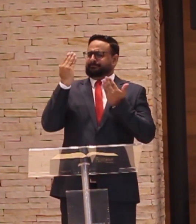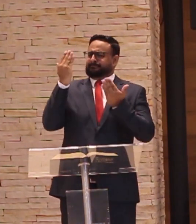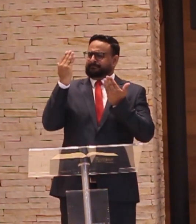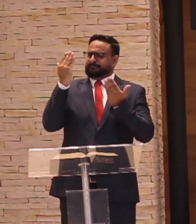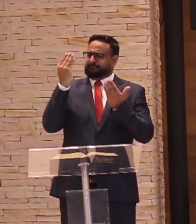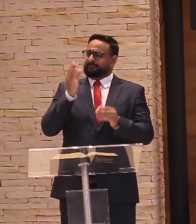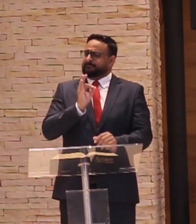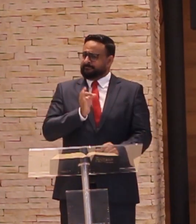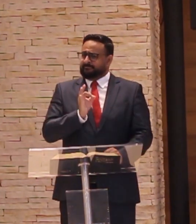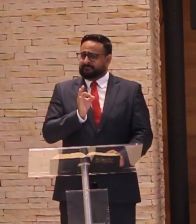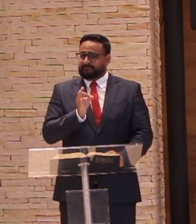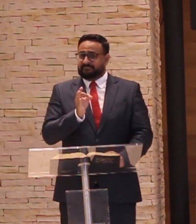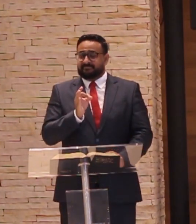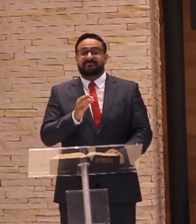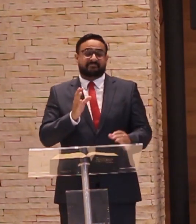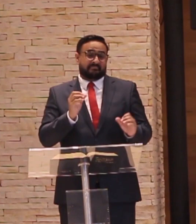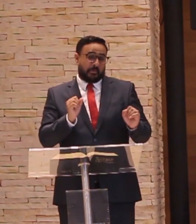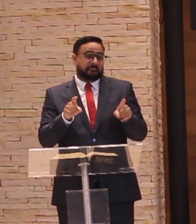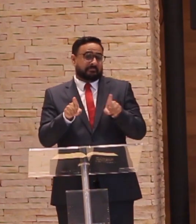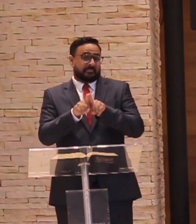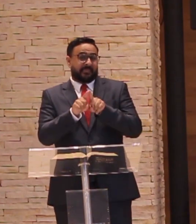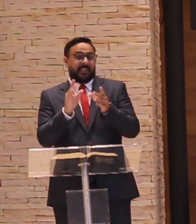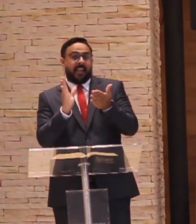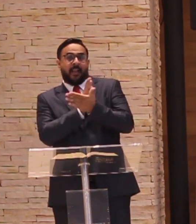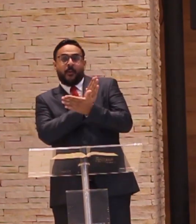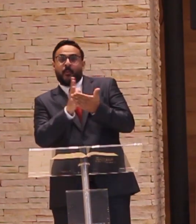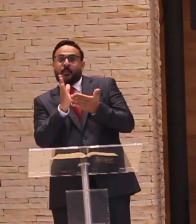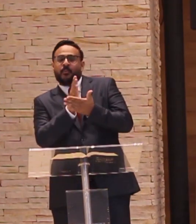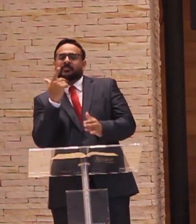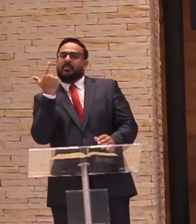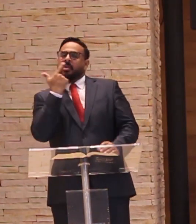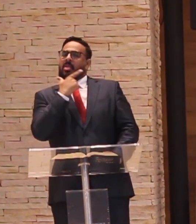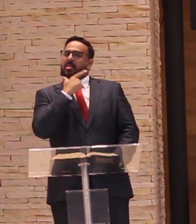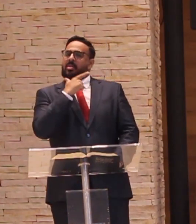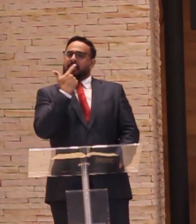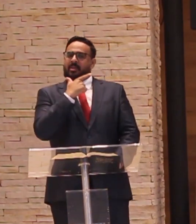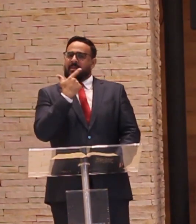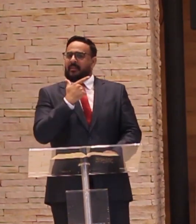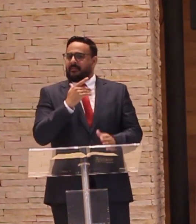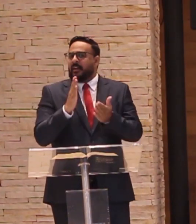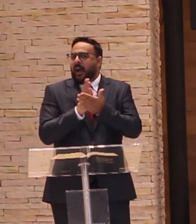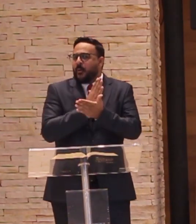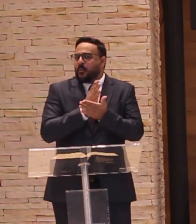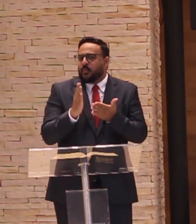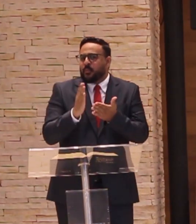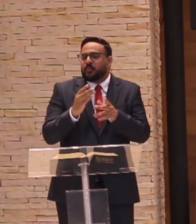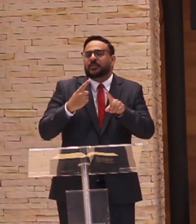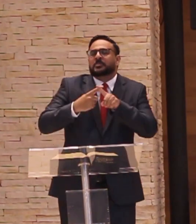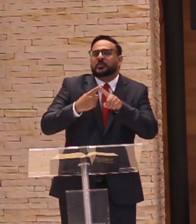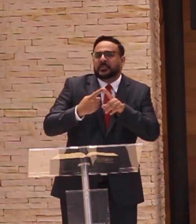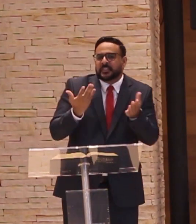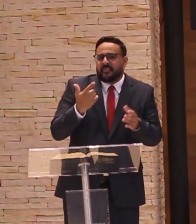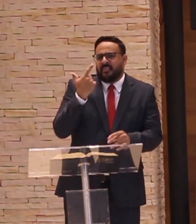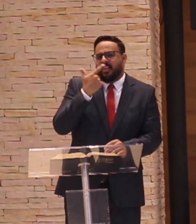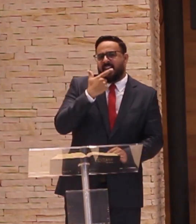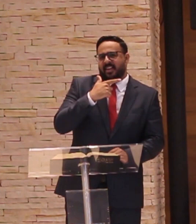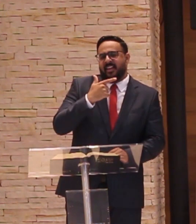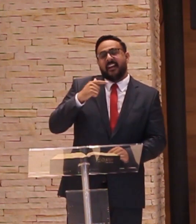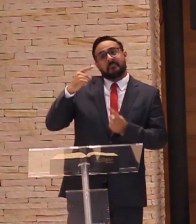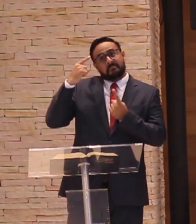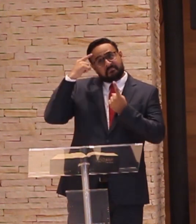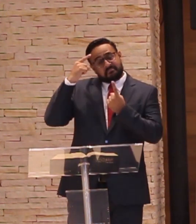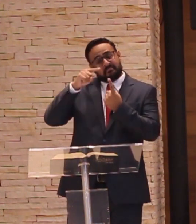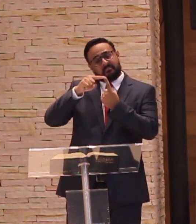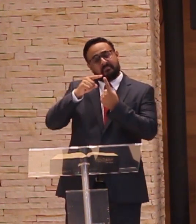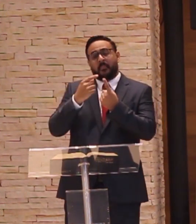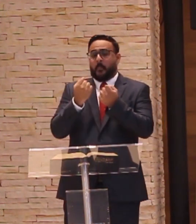acreditam na existência de Deus e não acreditam nessas histórias. Eles desconfiam de que essas histórias sejam reais e tem algumas pessoas que